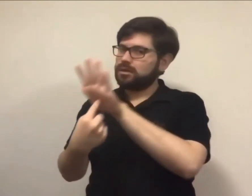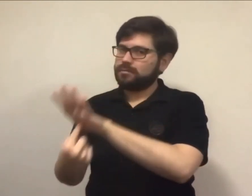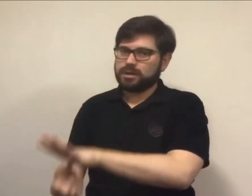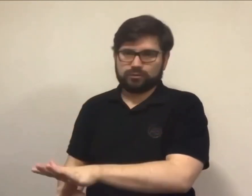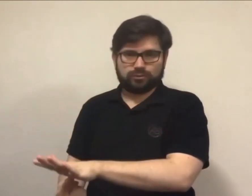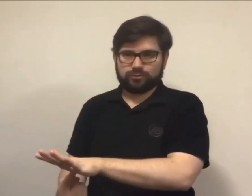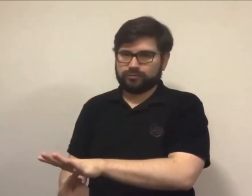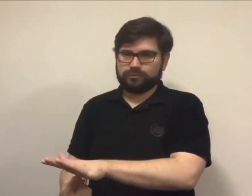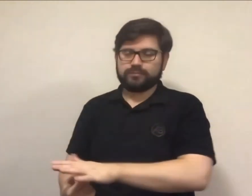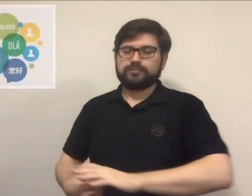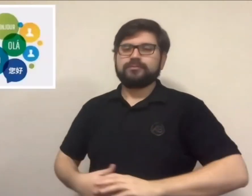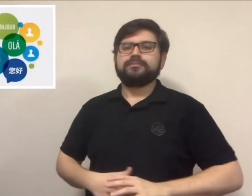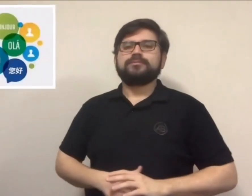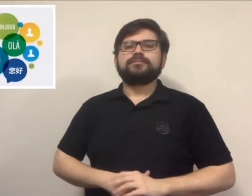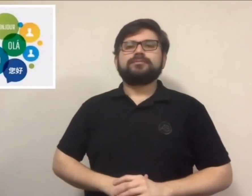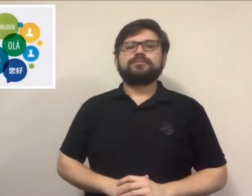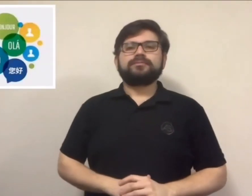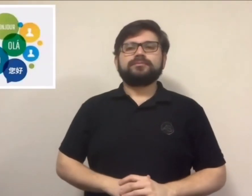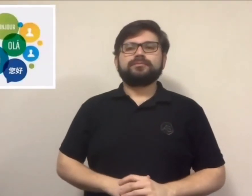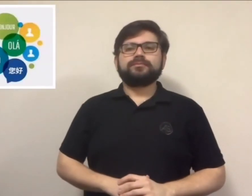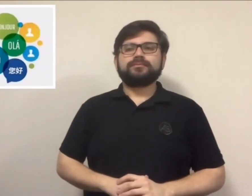hacer. Eso es discriminación.